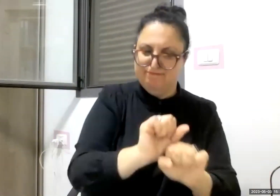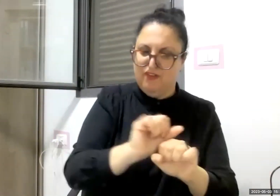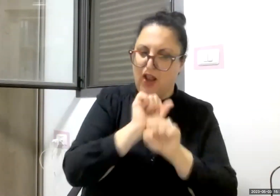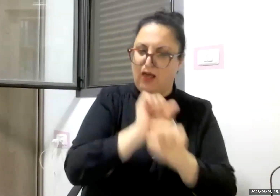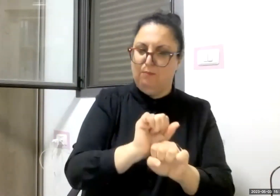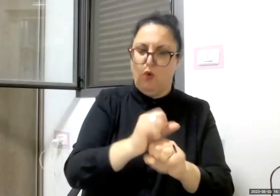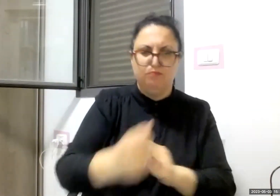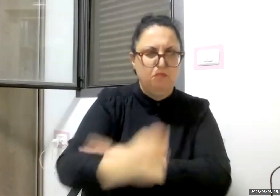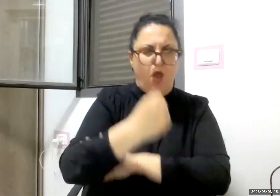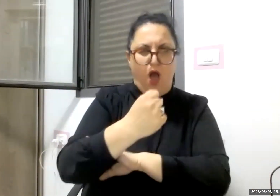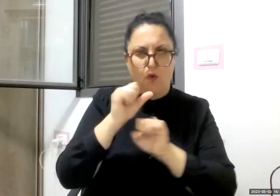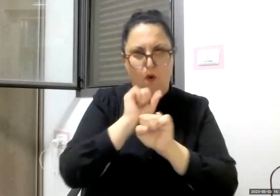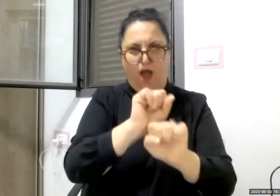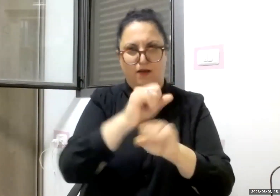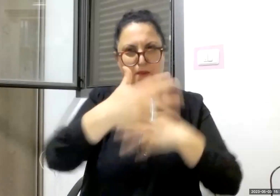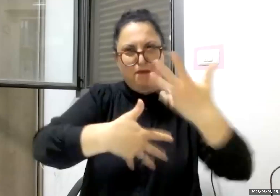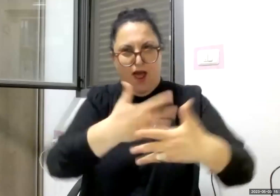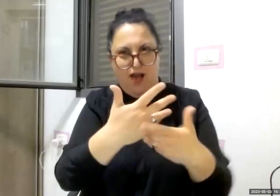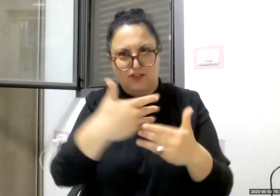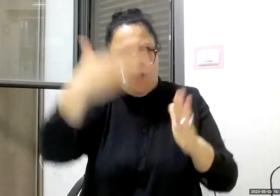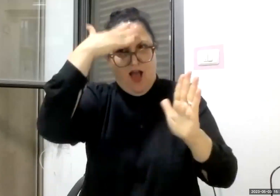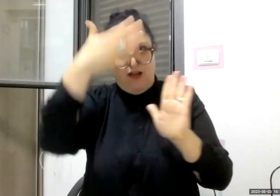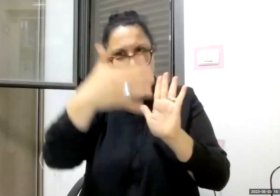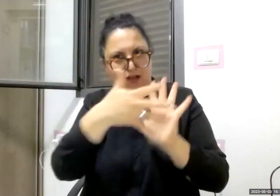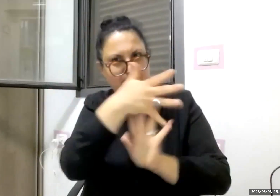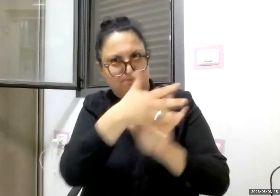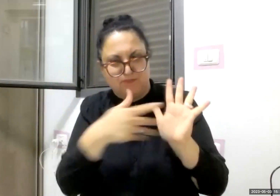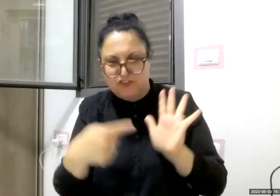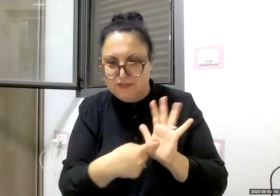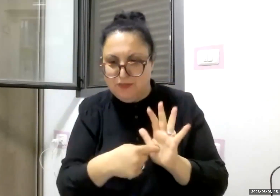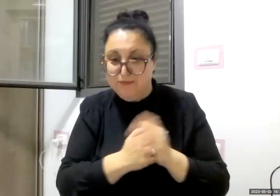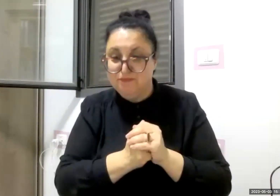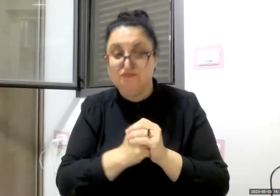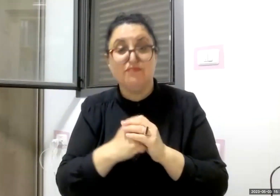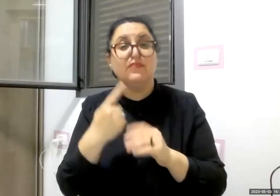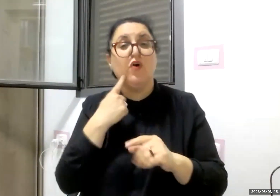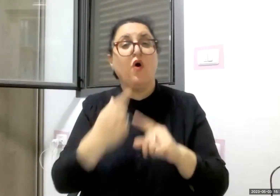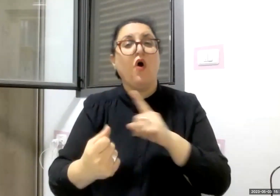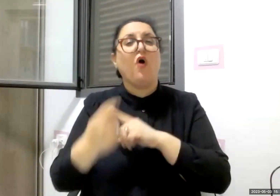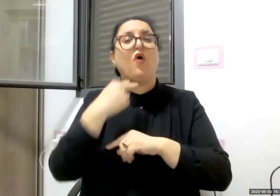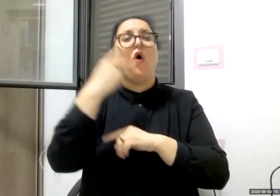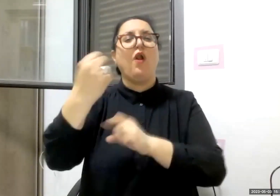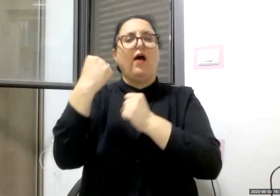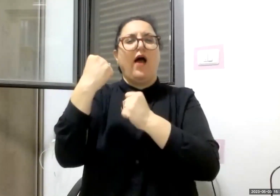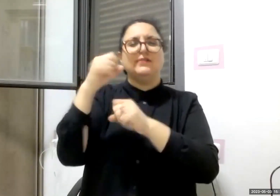צריכים להתגבש ולנוע באמת עם כל הכוח ולתמוך במהלך הזה של הכרה בשפת סימנים.